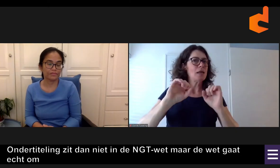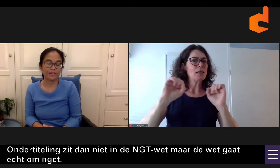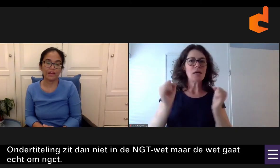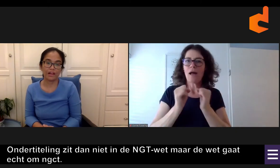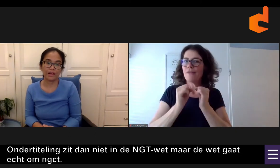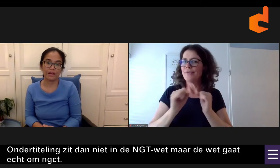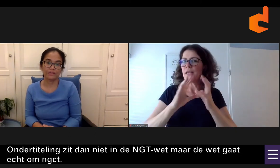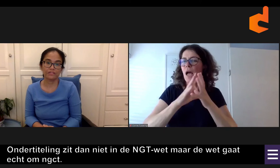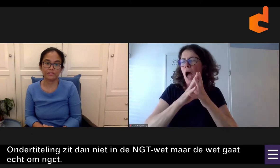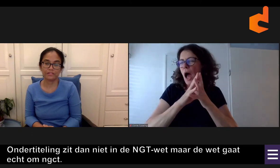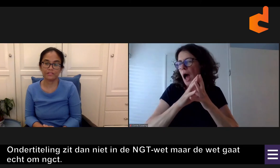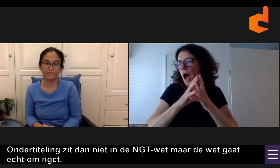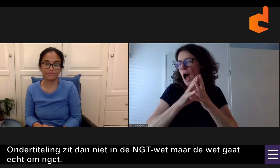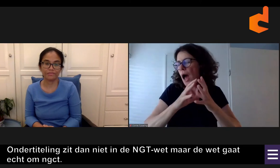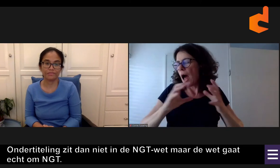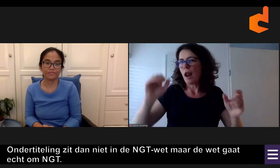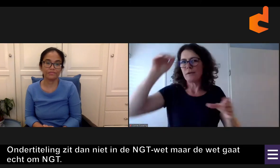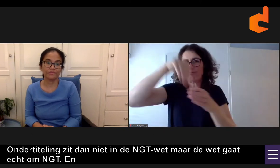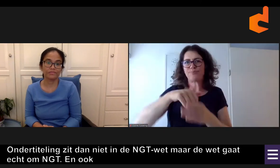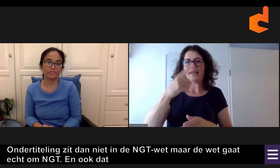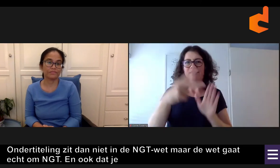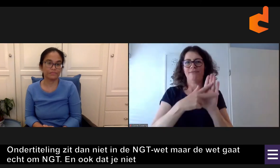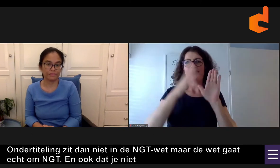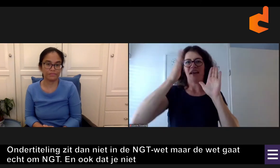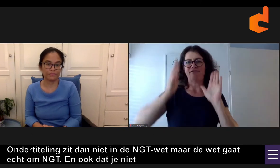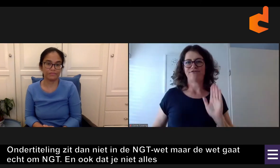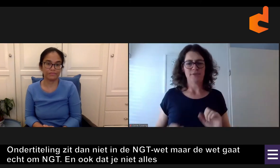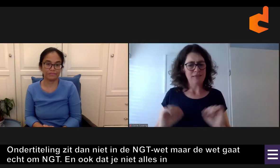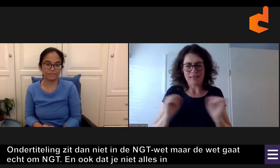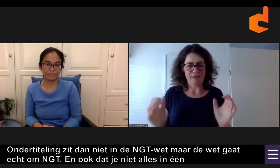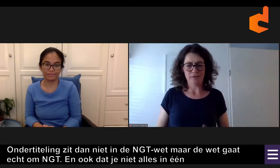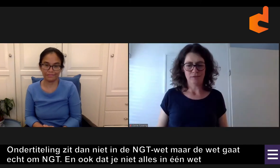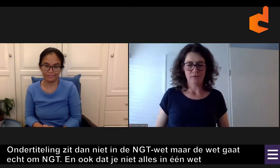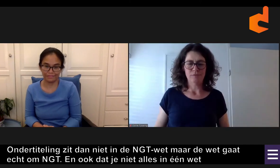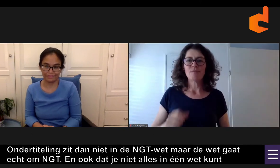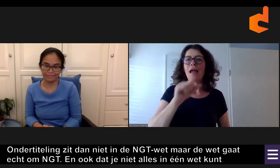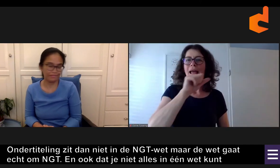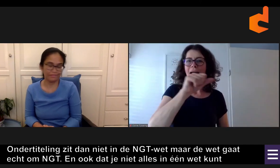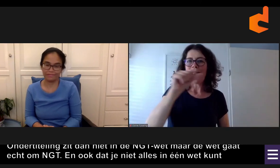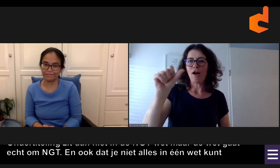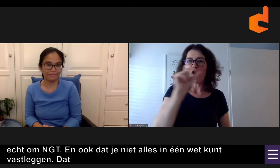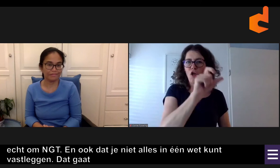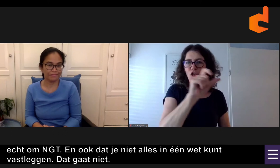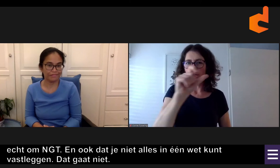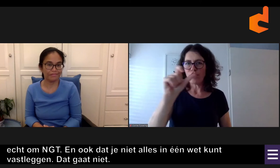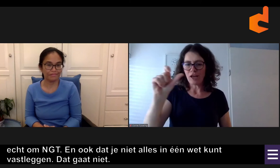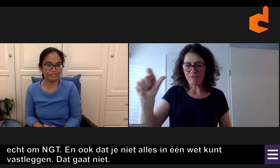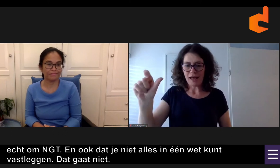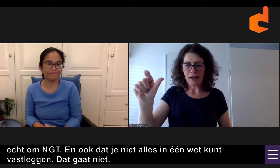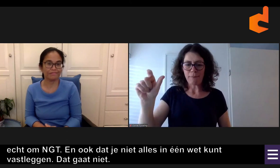En waar het ook om gaat, is dat je niet alles in één wet kunt vastleggen. Dat gaat niet. Voor elk onderwerp is